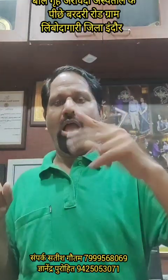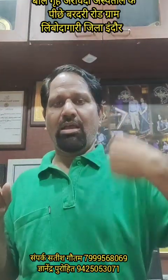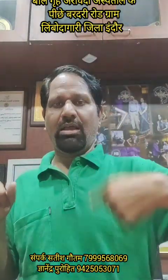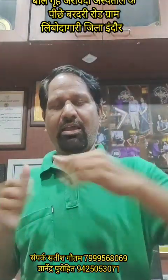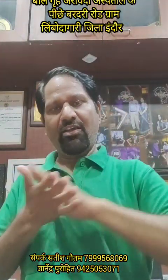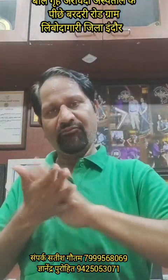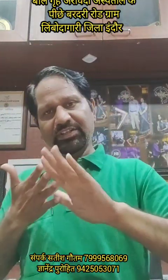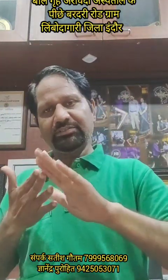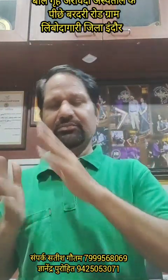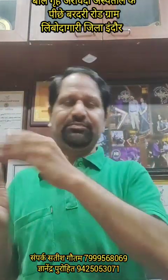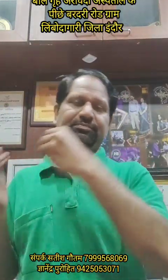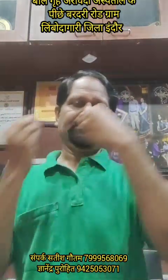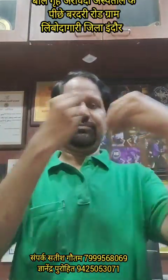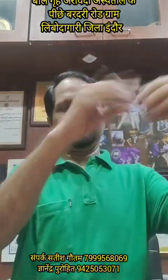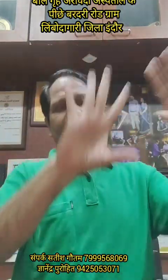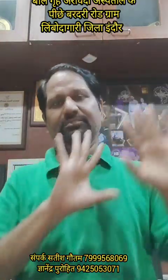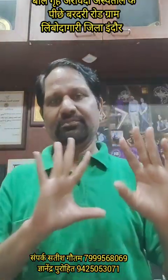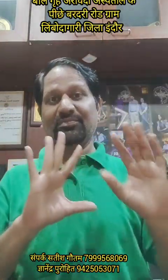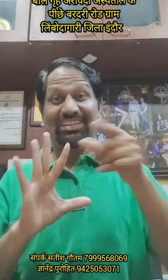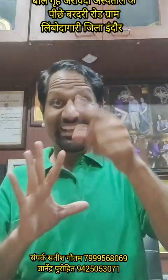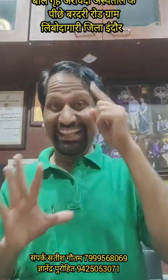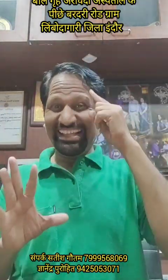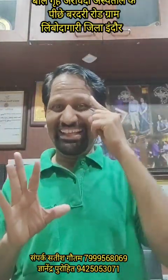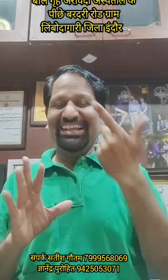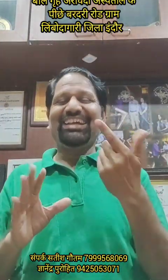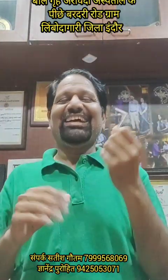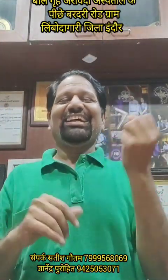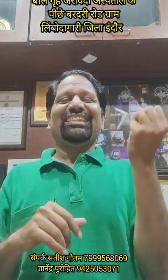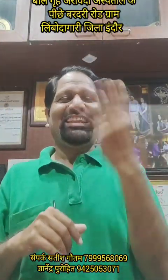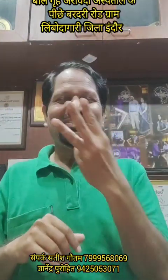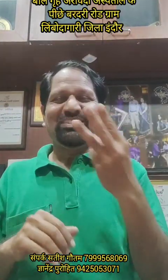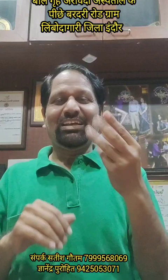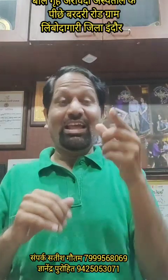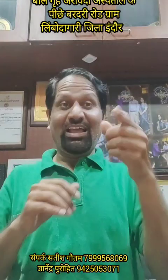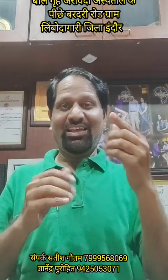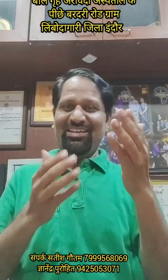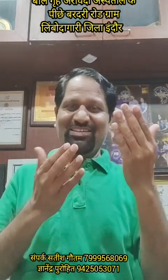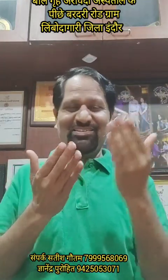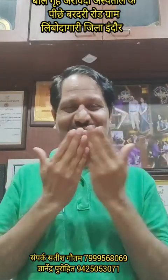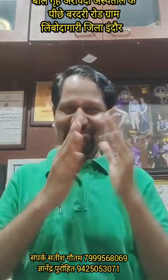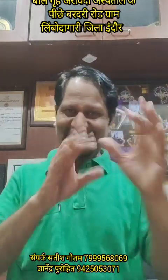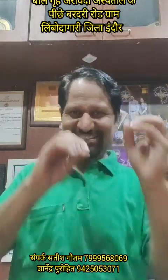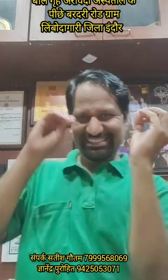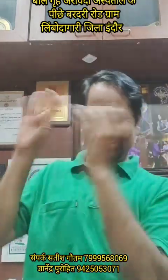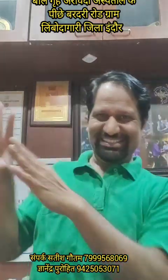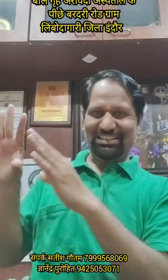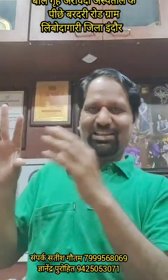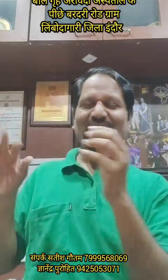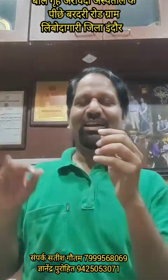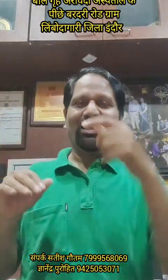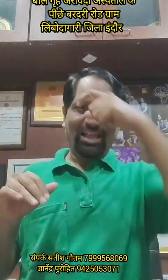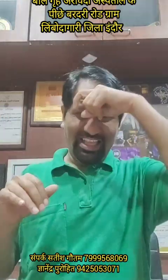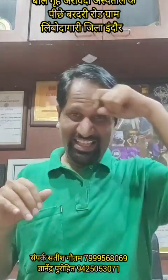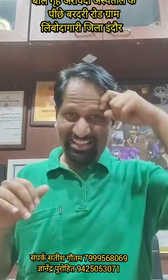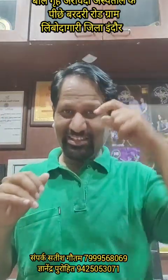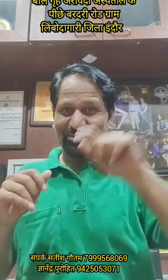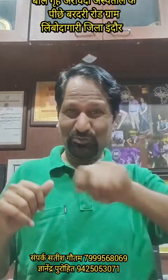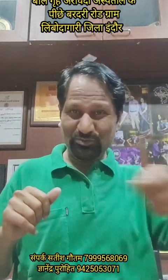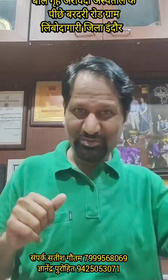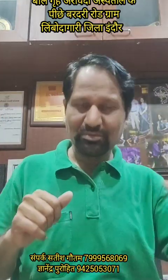हो, और वह 18 वर्ष तक की आयु तक हमारे यहाँ रहेगा। लेकिन आप ये सोचें कि हमने डाल दिया पढ़ने के लिए, गर्मी की